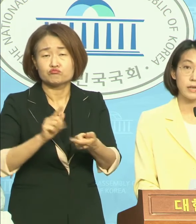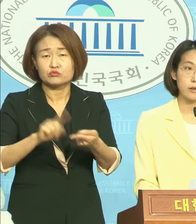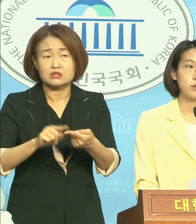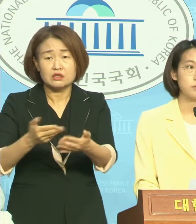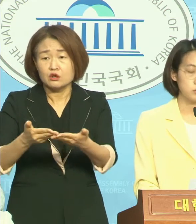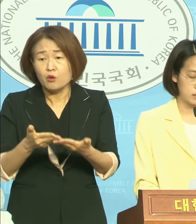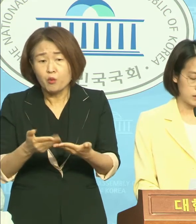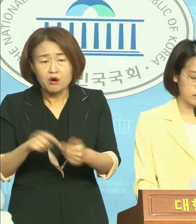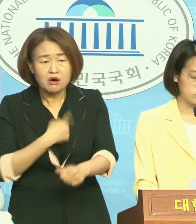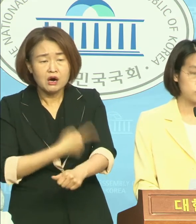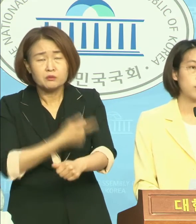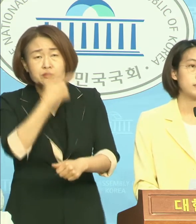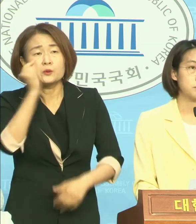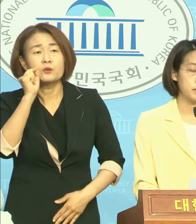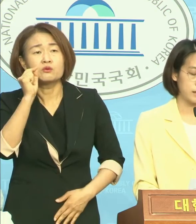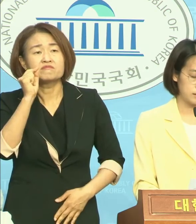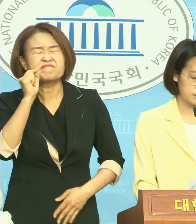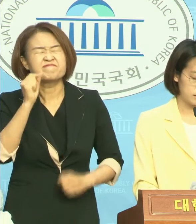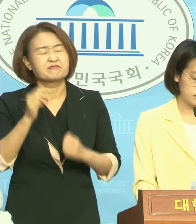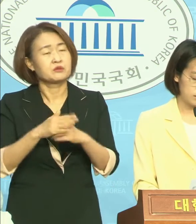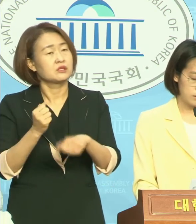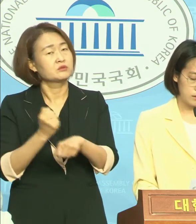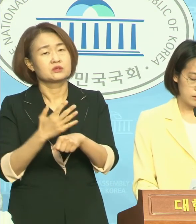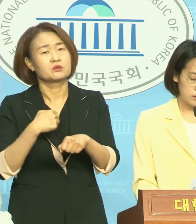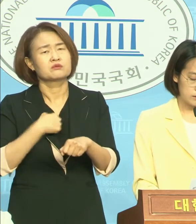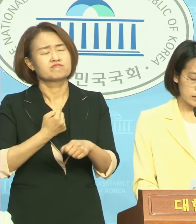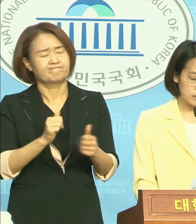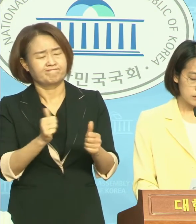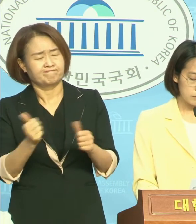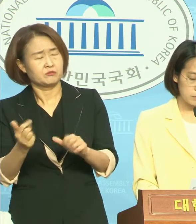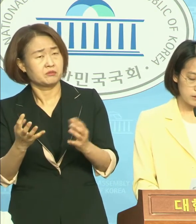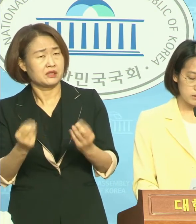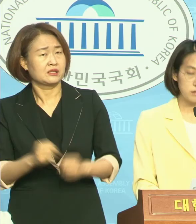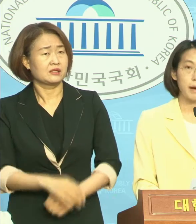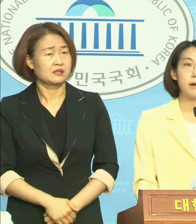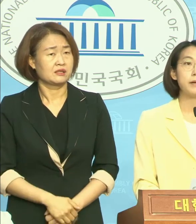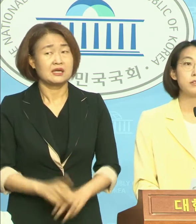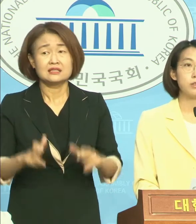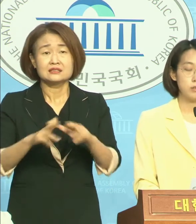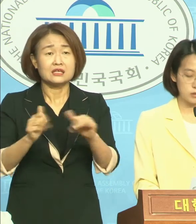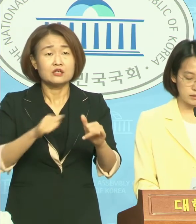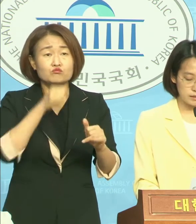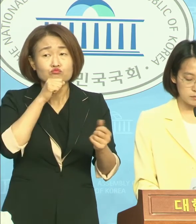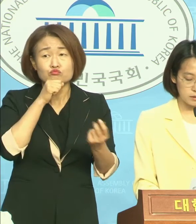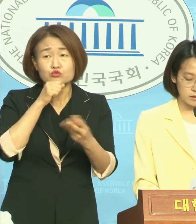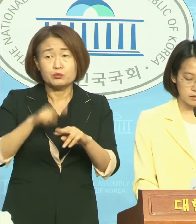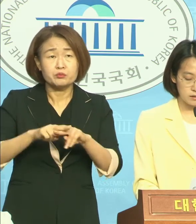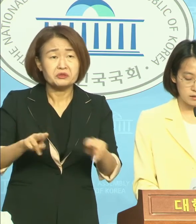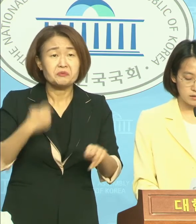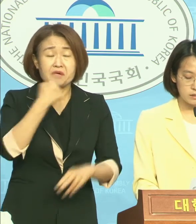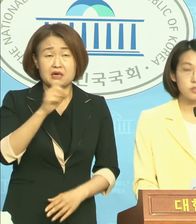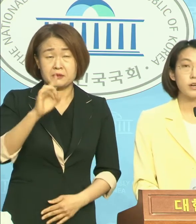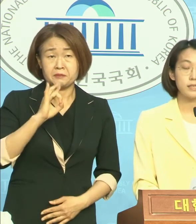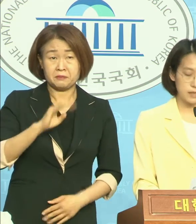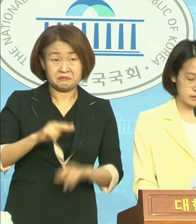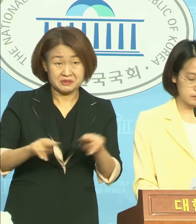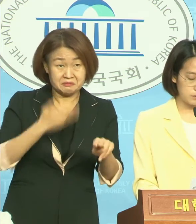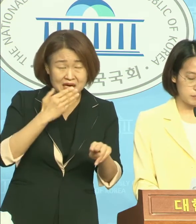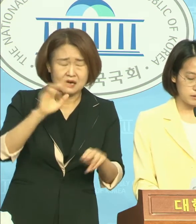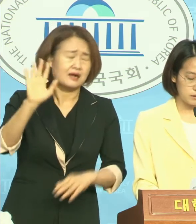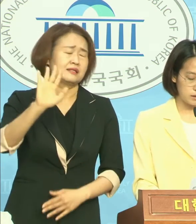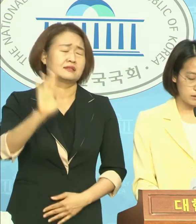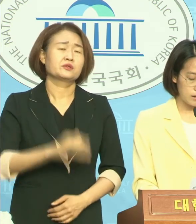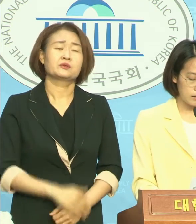신청자격이 모자라 죽어갔습니다 장애등급제 폐지 는 말만으로 이루어지지 않습니다 진정한